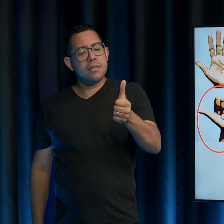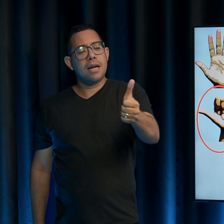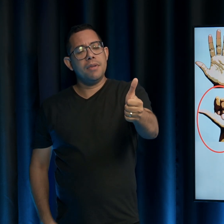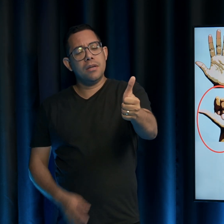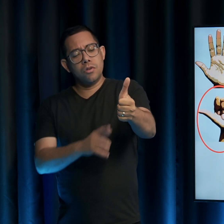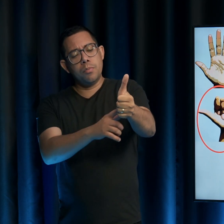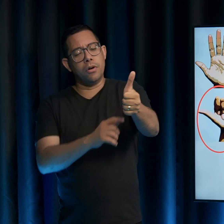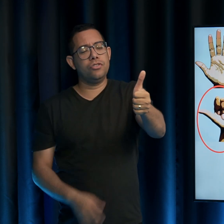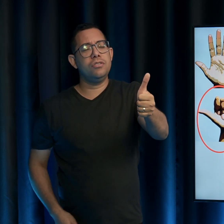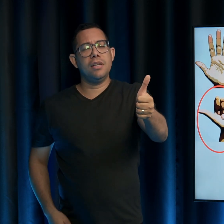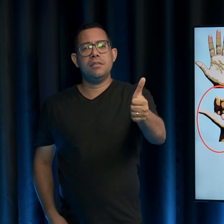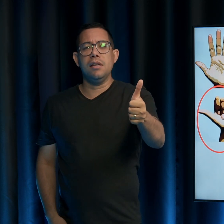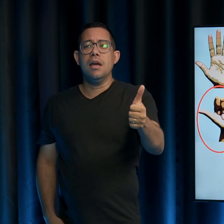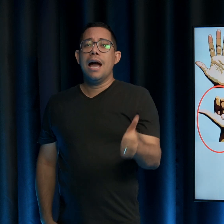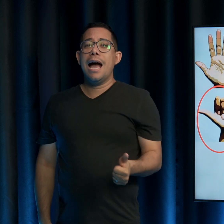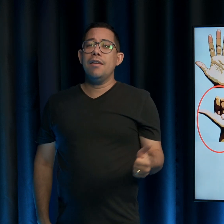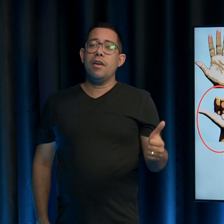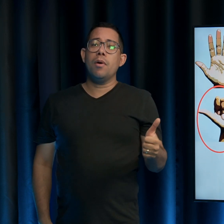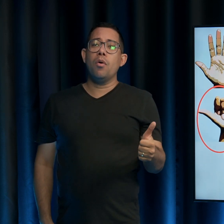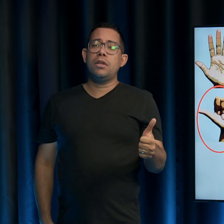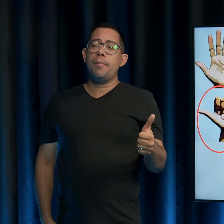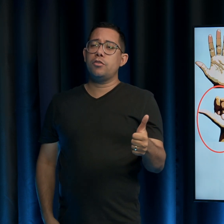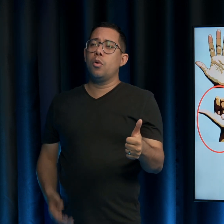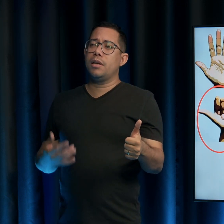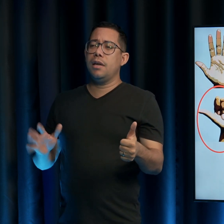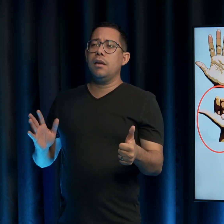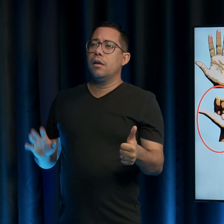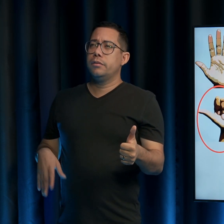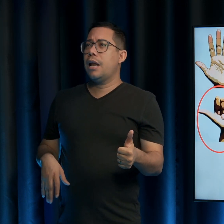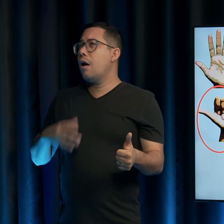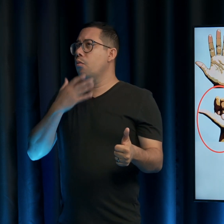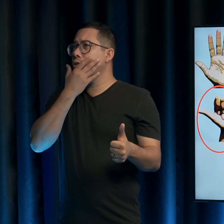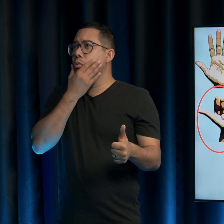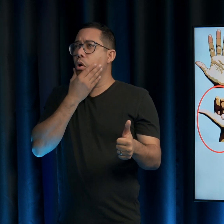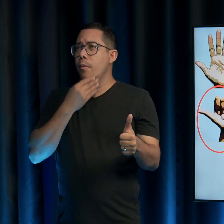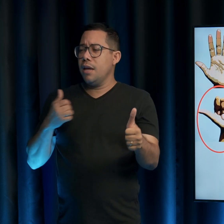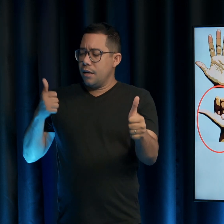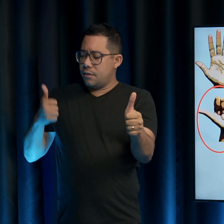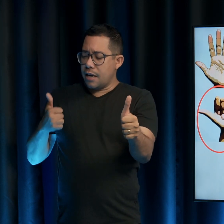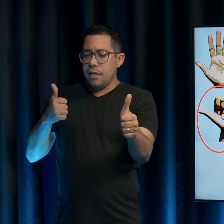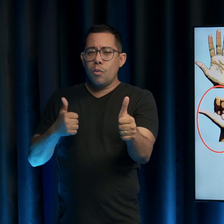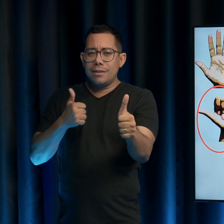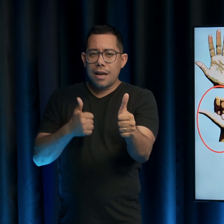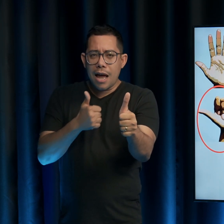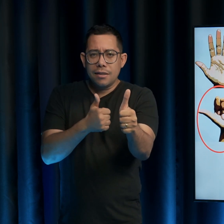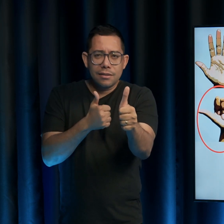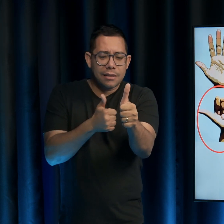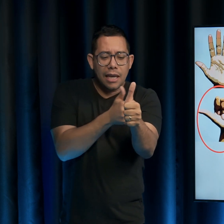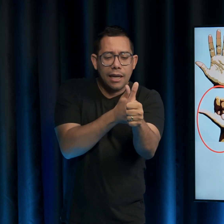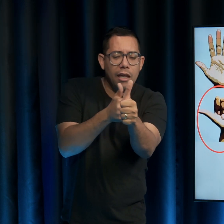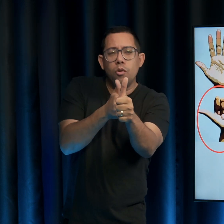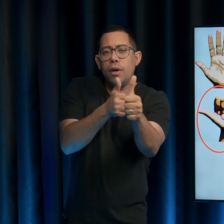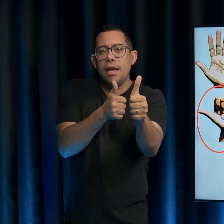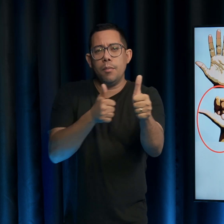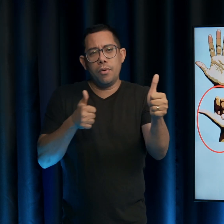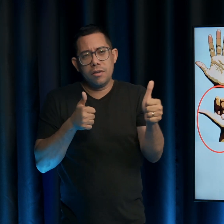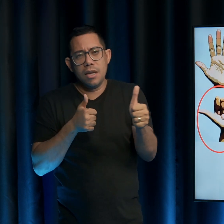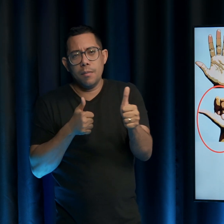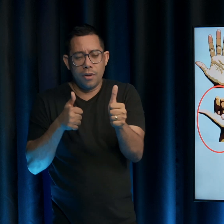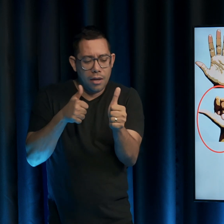caminhando. Então eu posso dizer assim. E vem uma outra pessoa aqui, sei lá, um outro homem que está indo atrás, está seguindo ele, por exemplo, né?